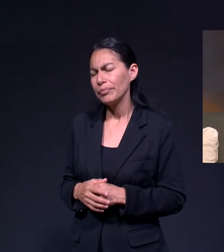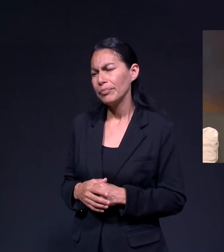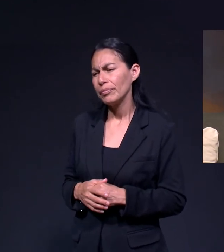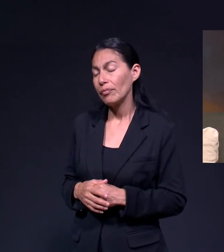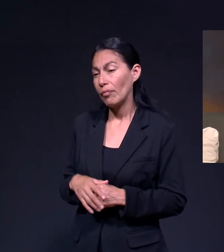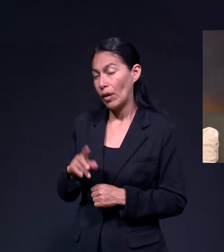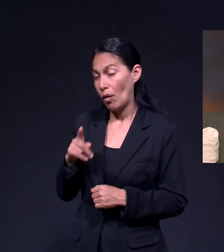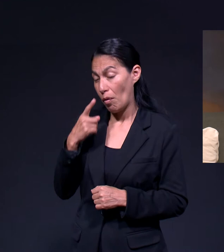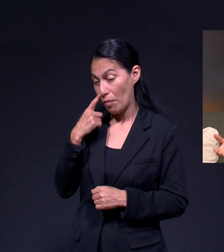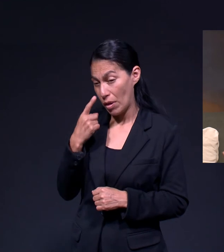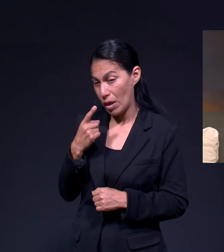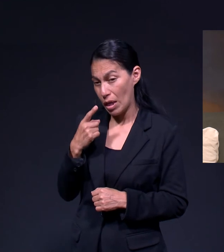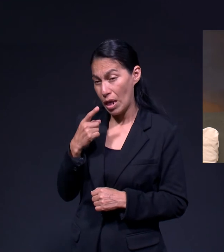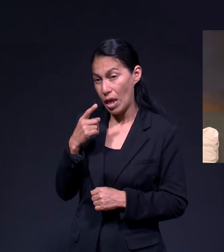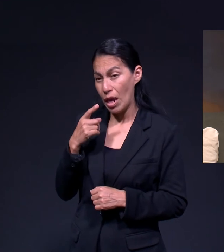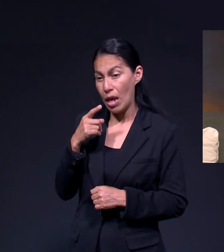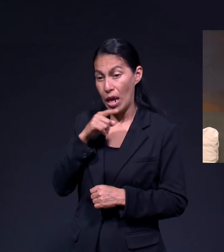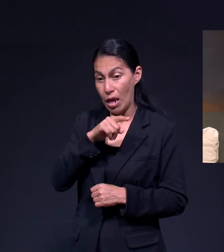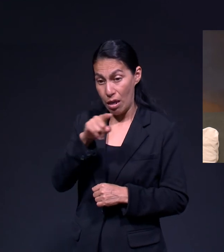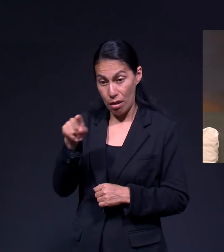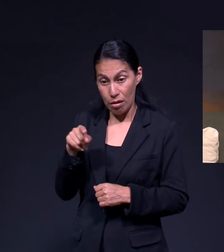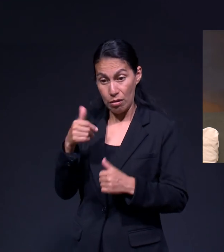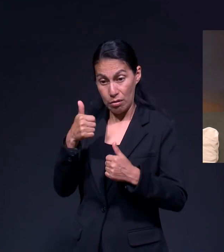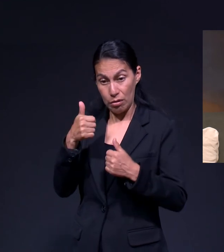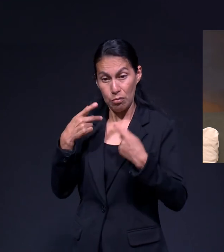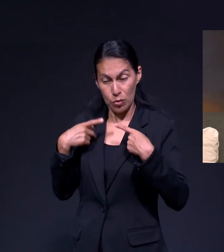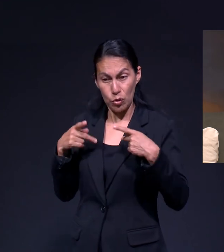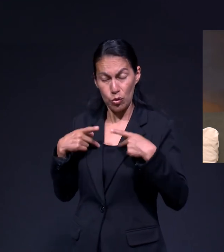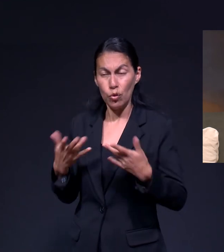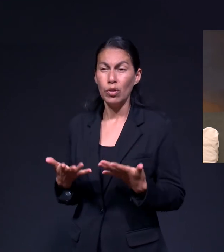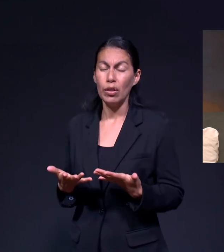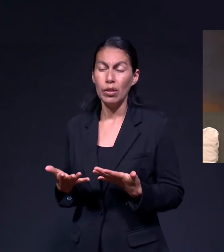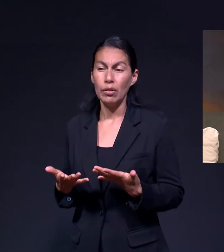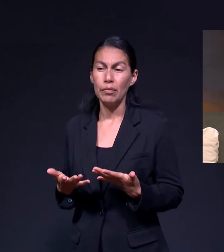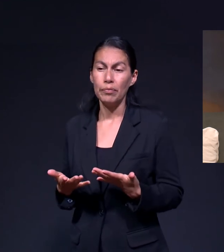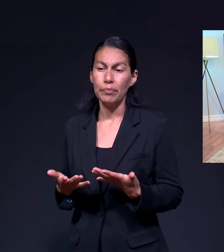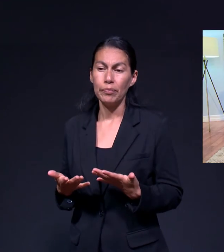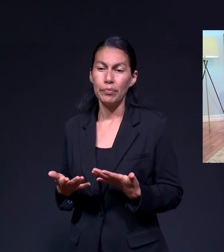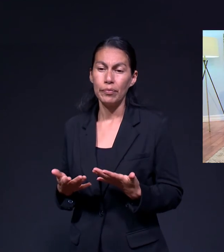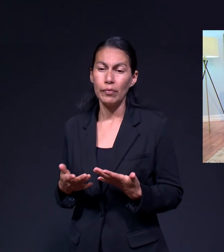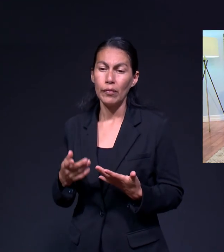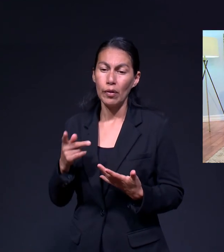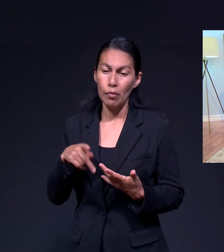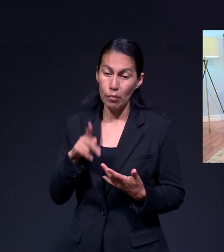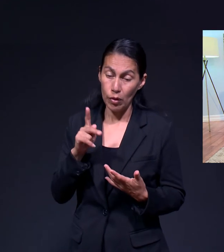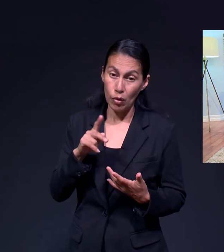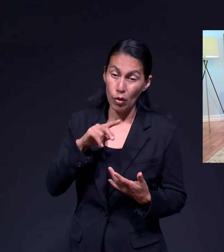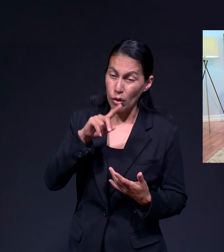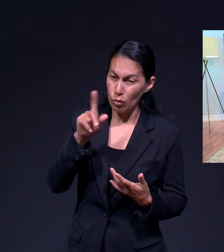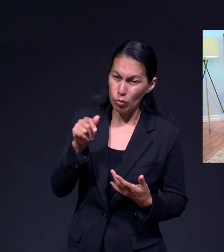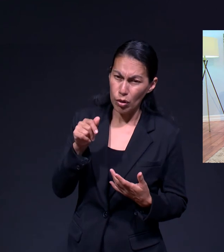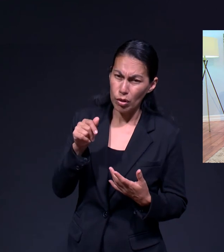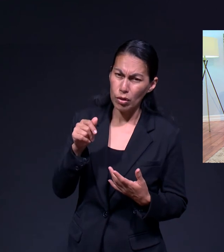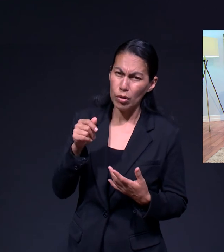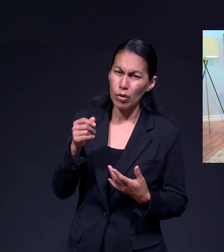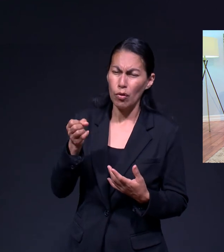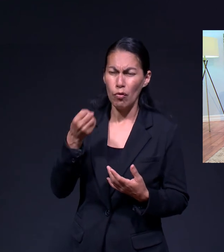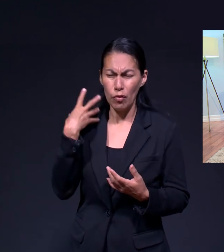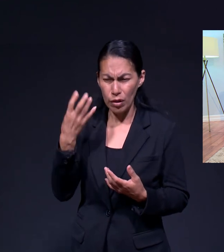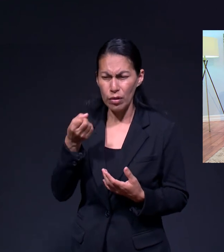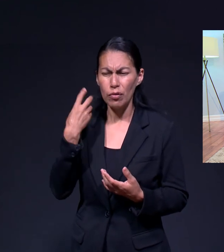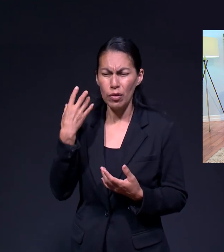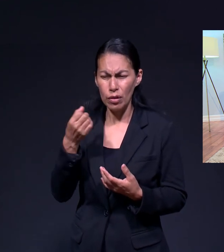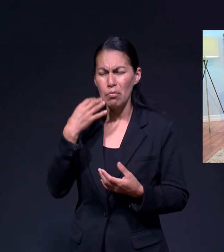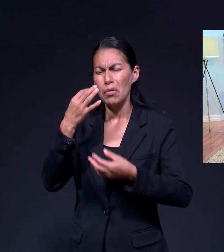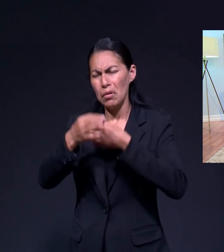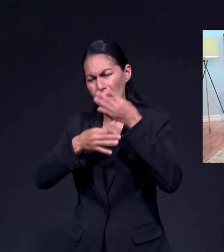yo aviso su mano poderosa eran seis miembros pero gracias a